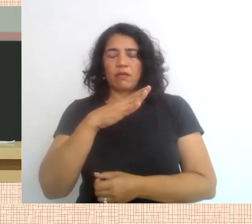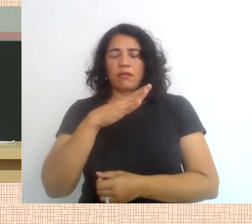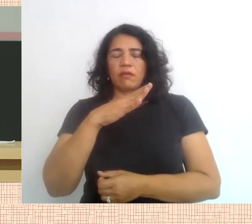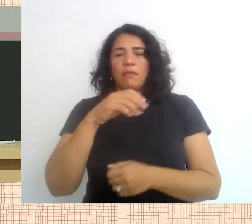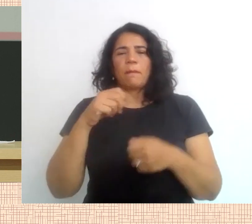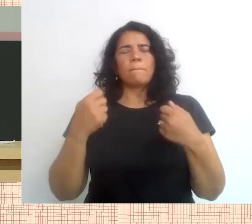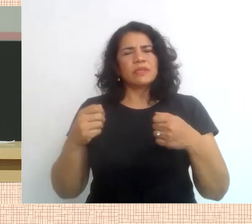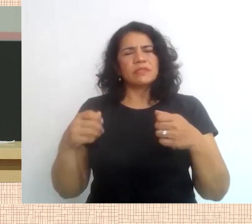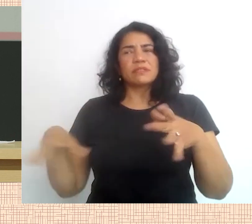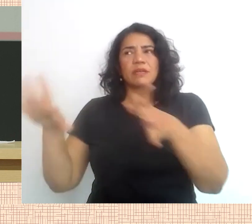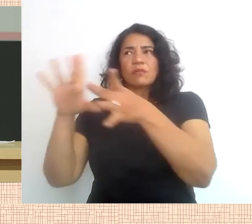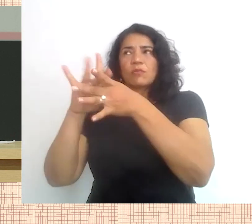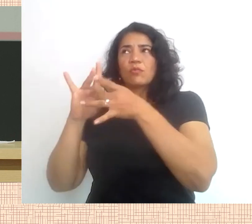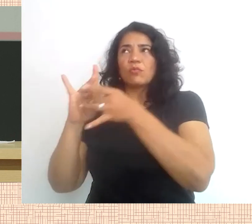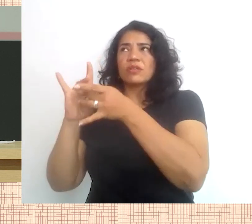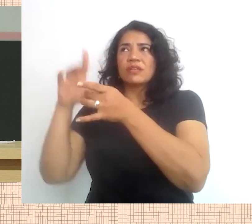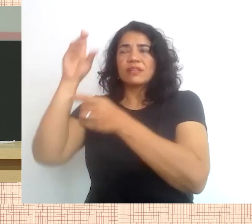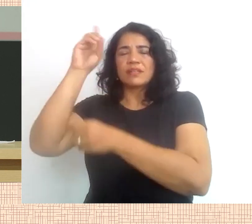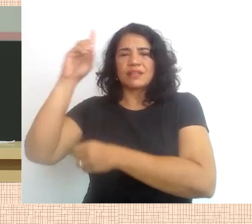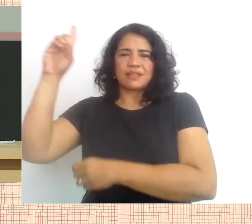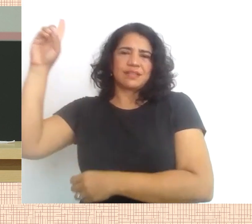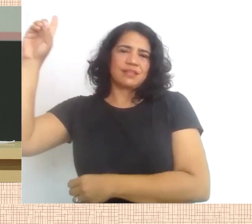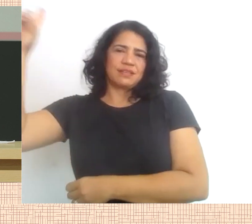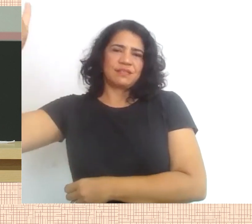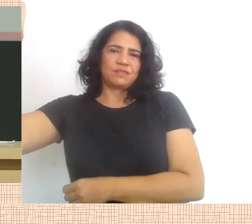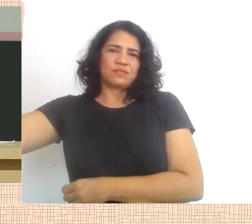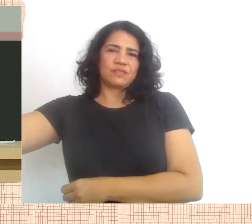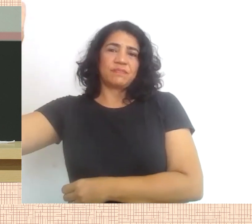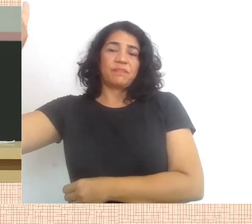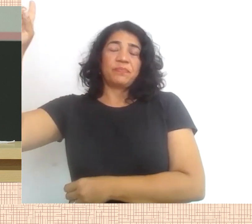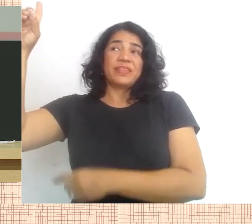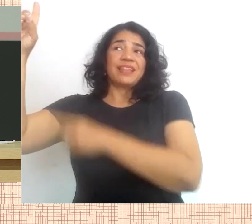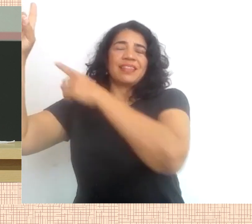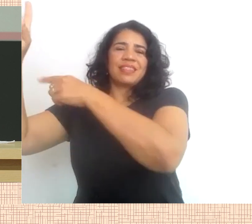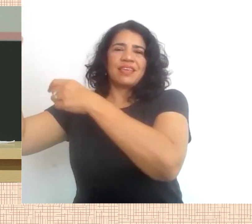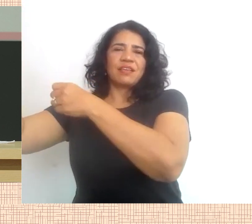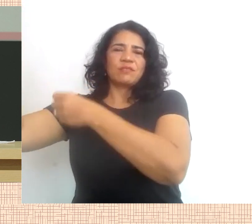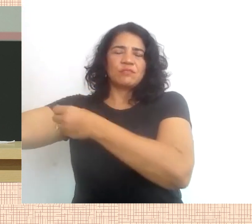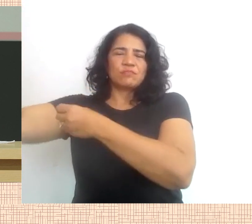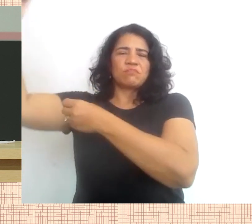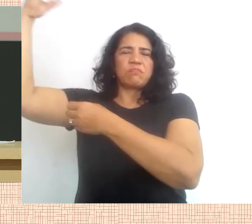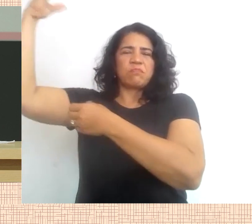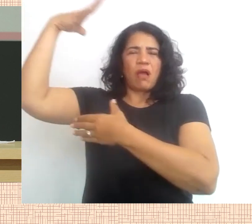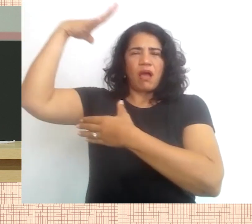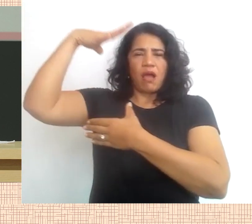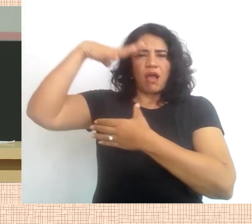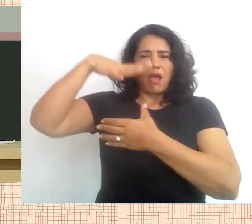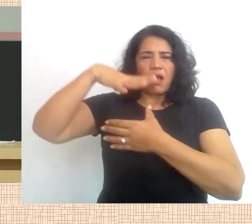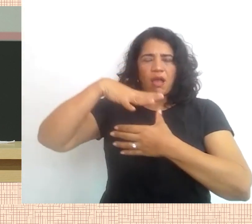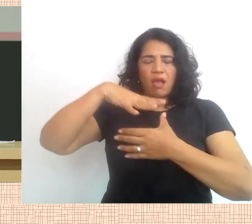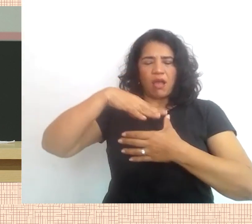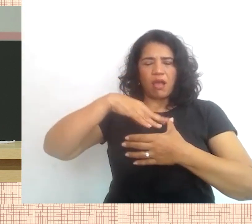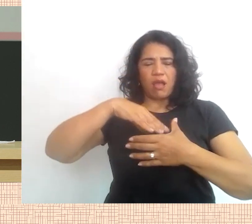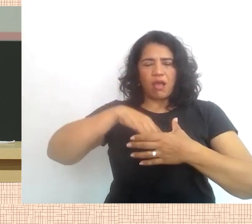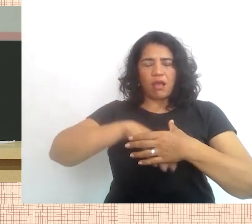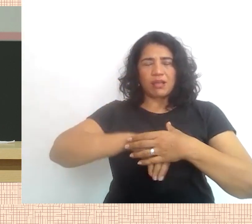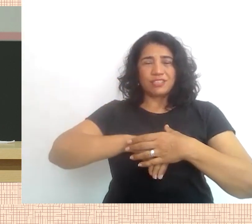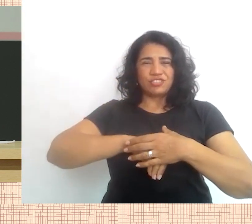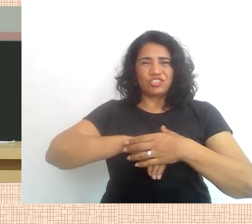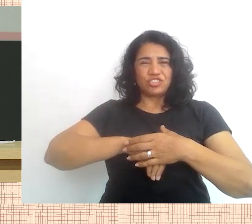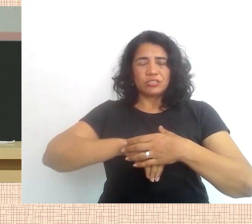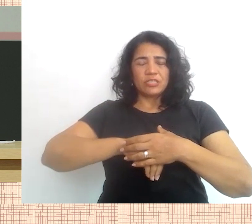com a realidade. Ele é a realidade, Ele é a verdade. Deus